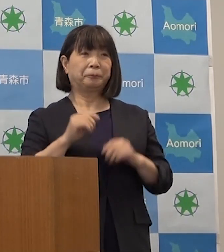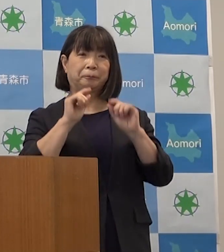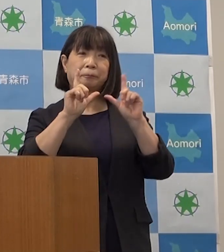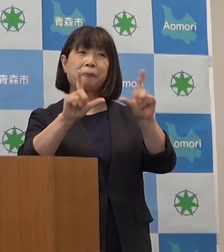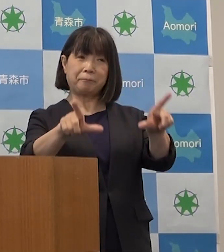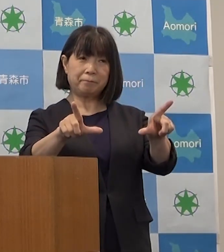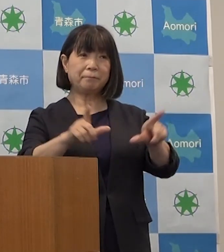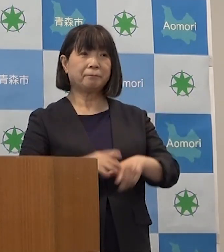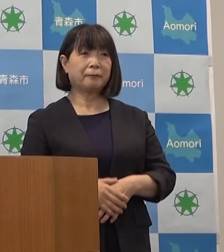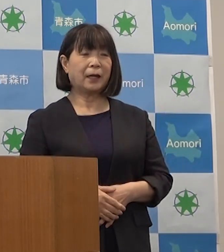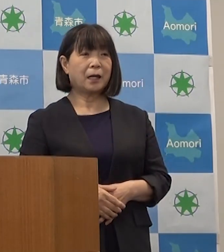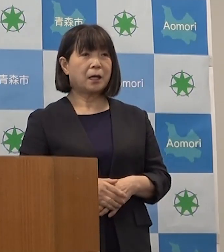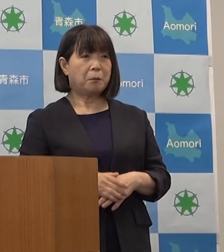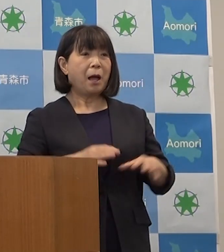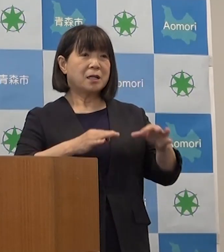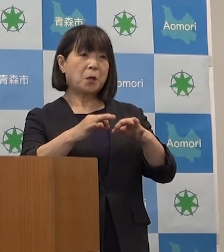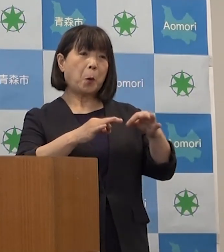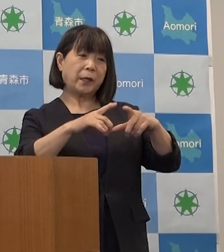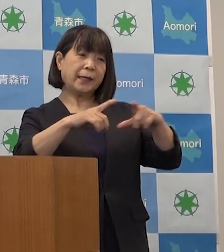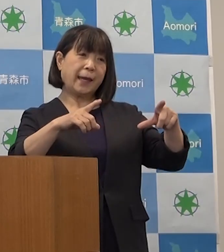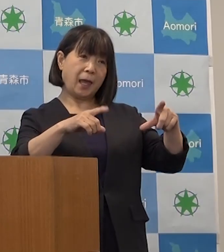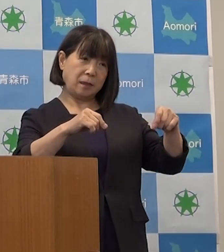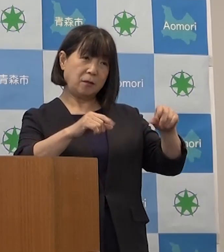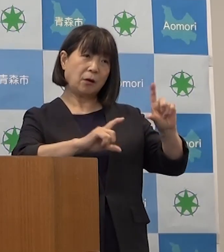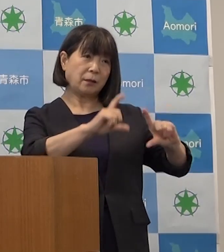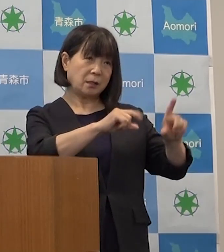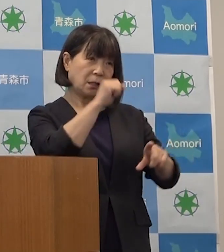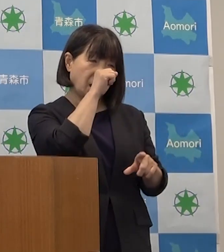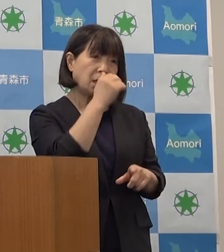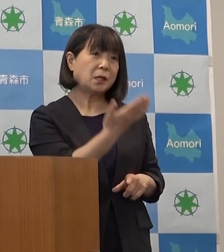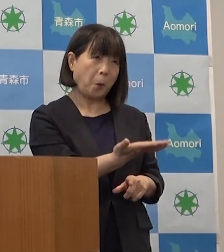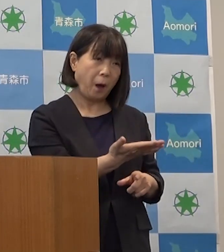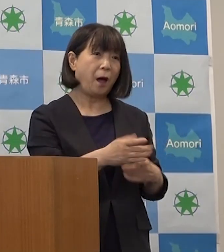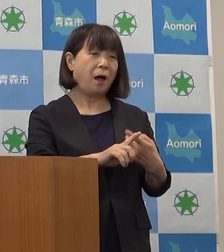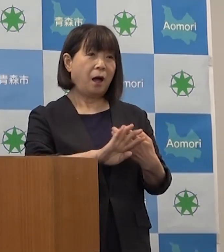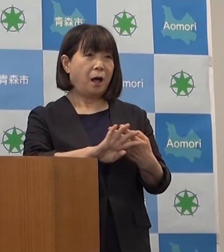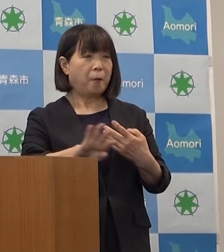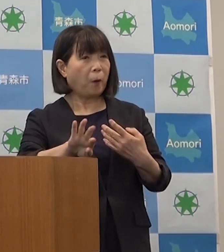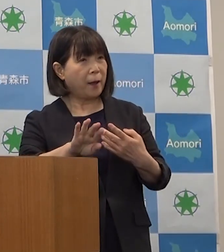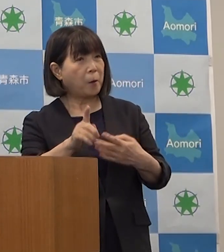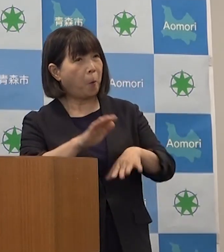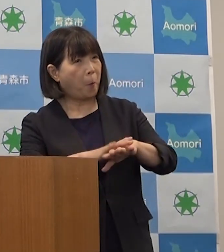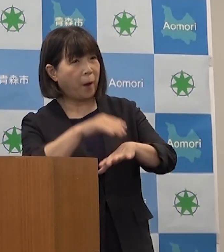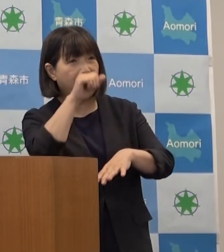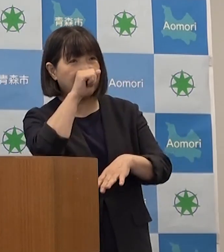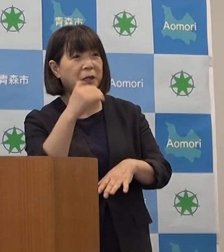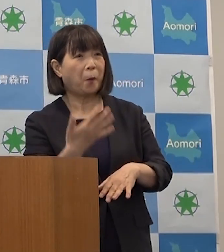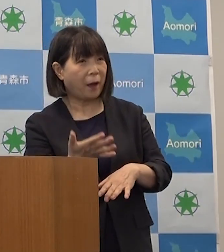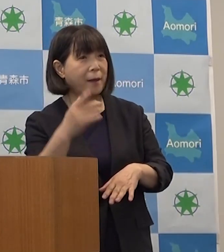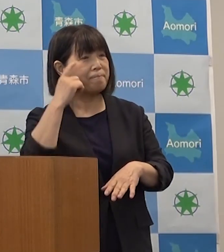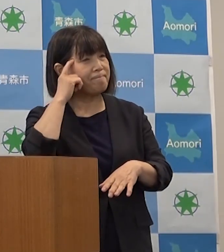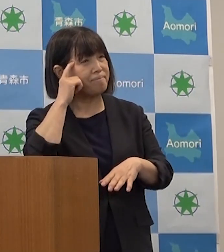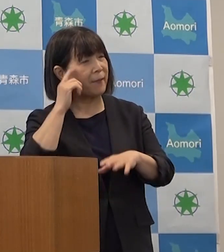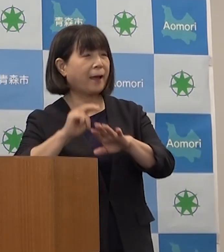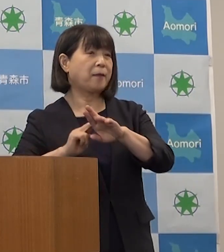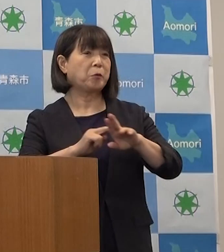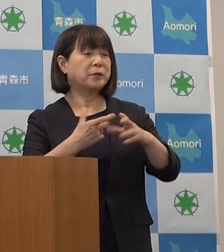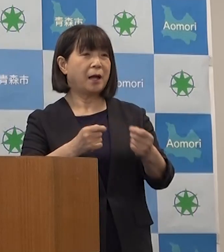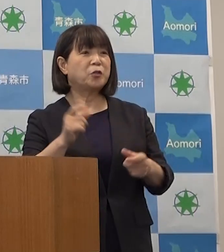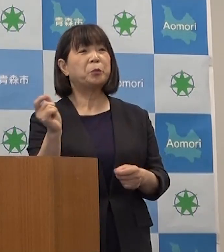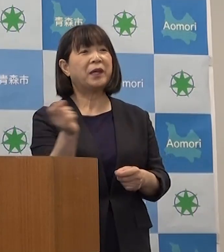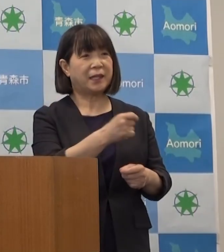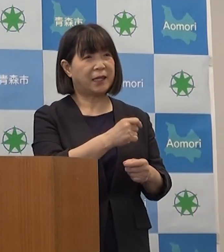は商品券という形がいいのかどうかも含めて、検討したいと思っておりますし、できるだけスピーディーに対応は